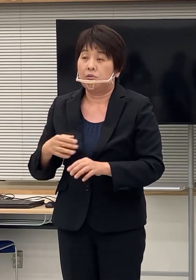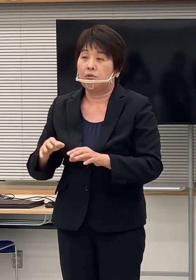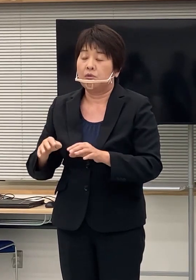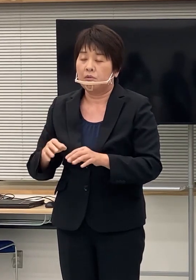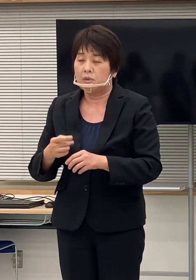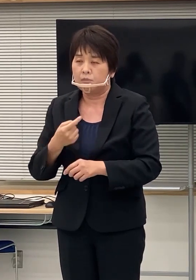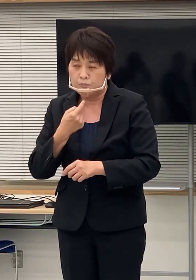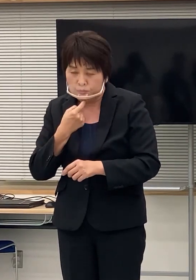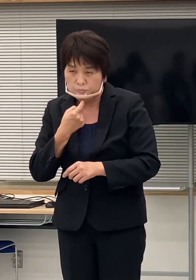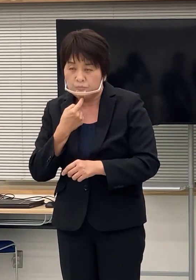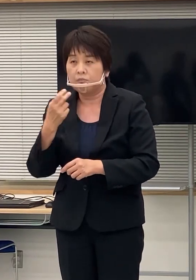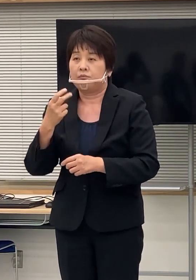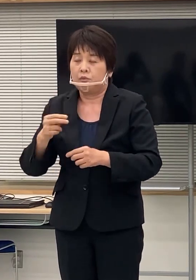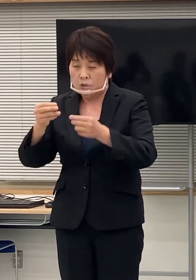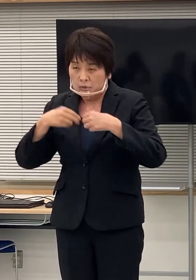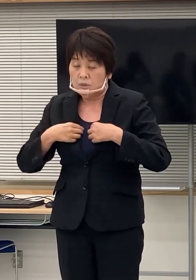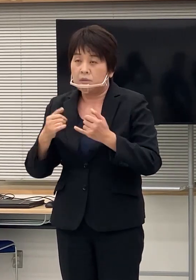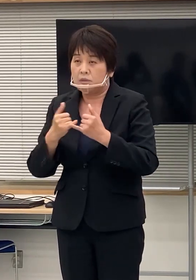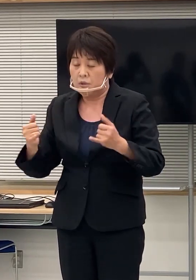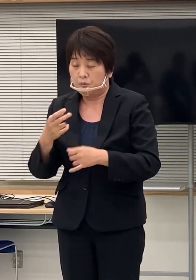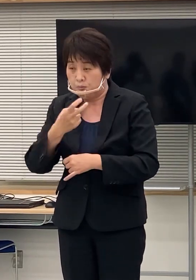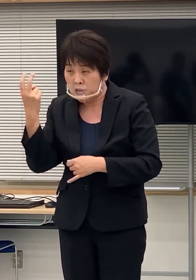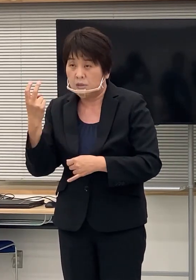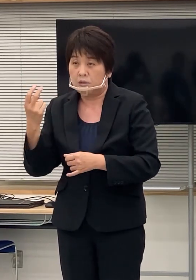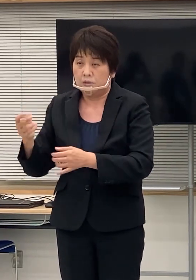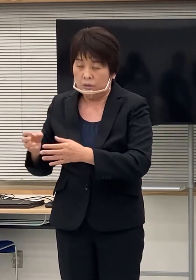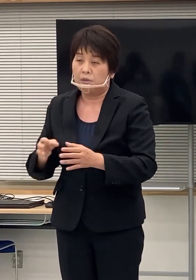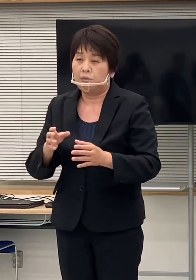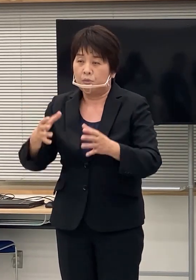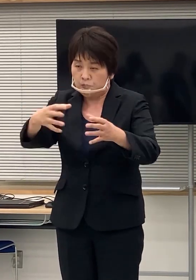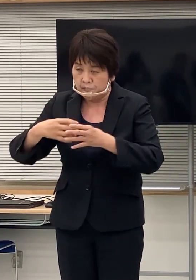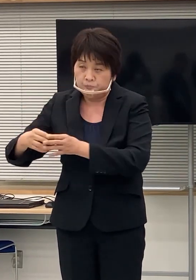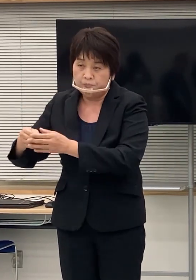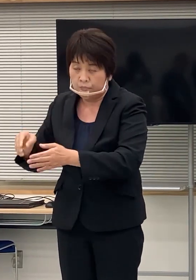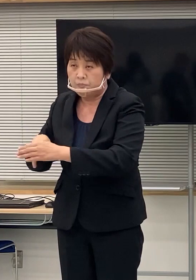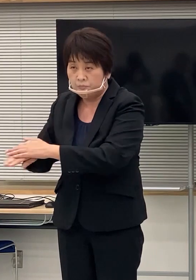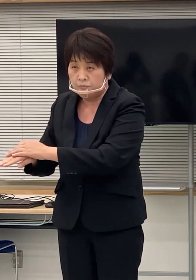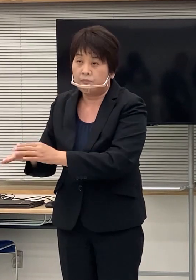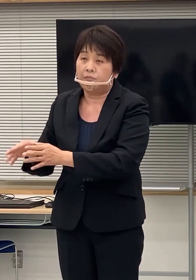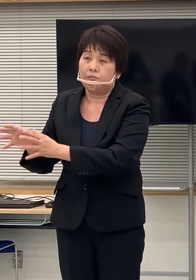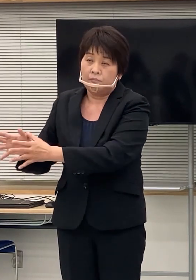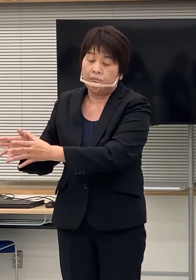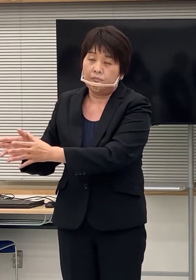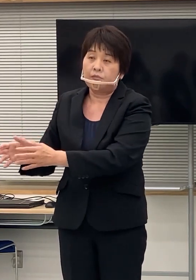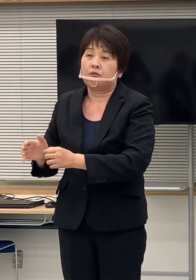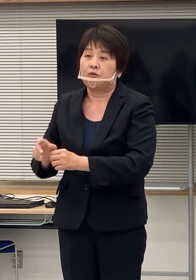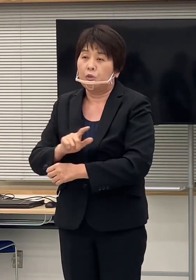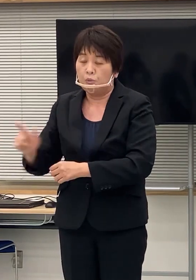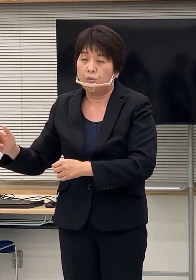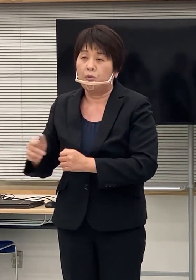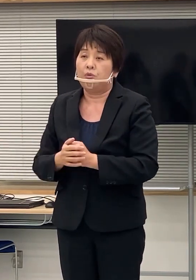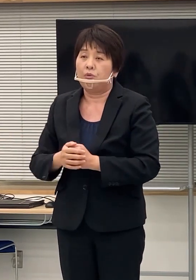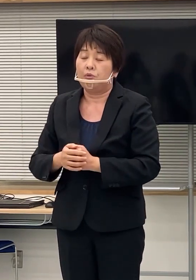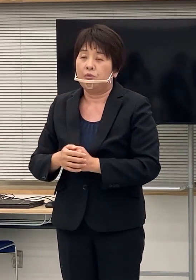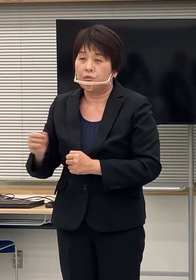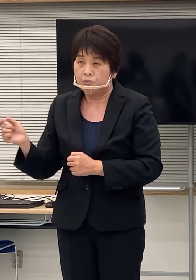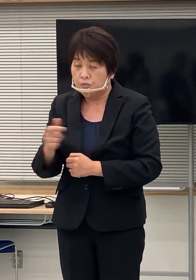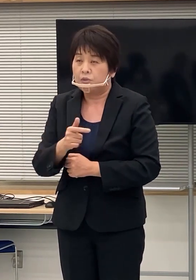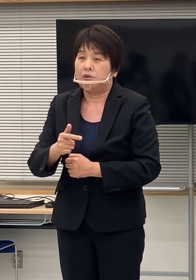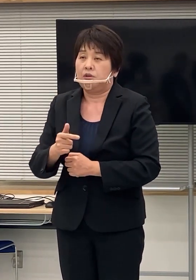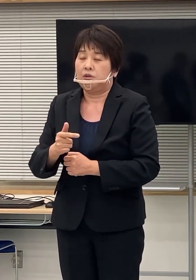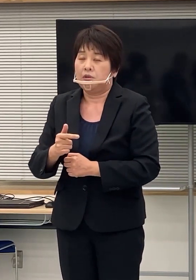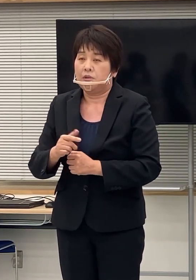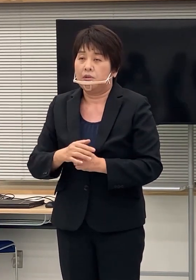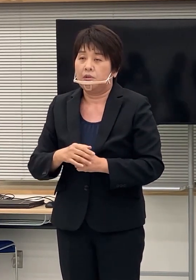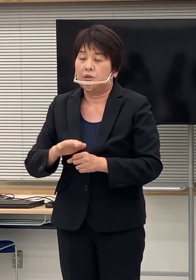者のいわゆる隔離、療養、治療、こういったものが直ちにコ